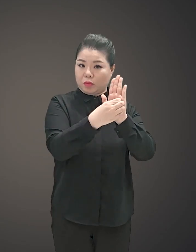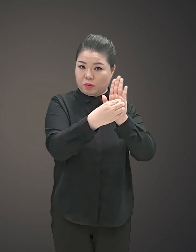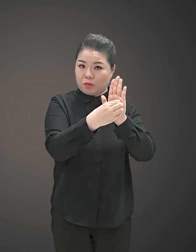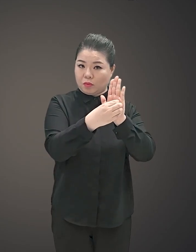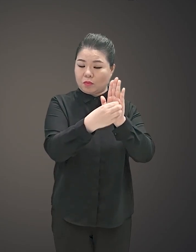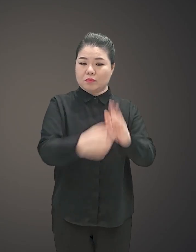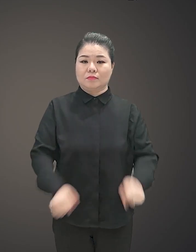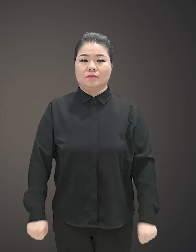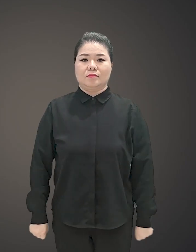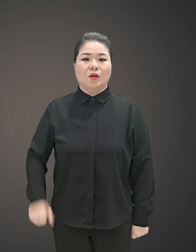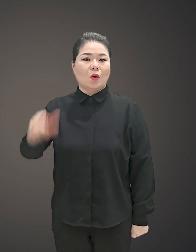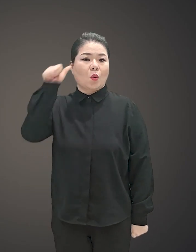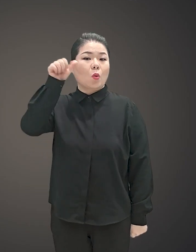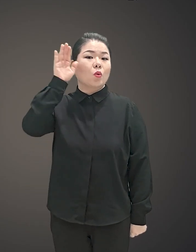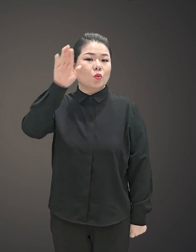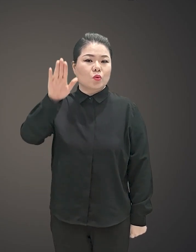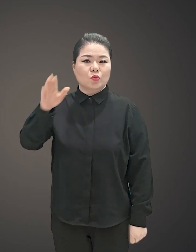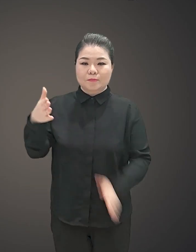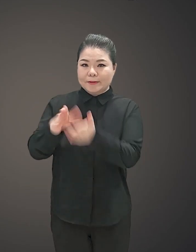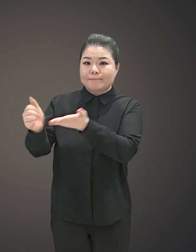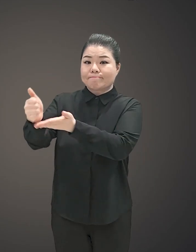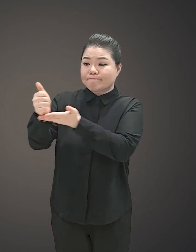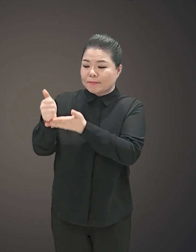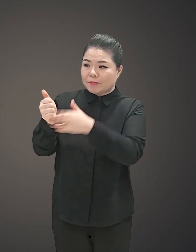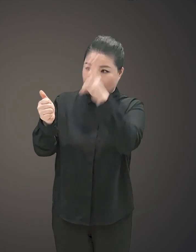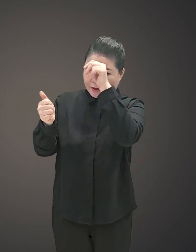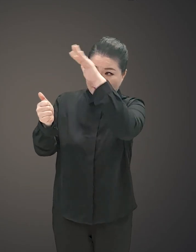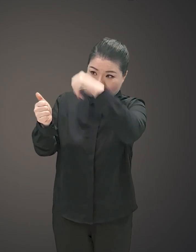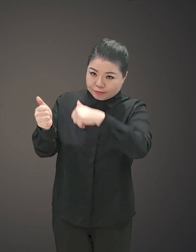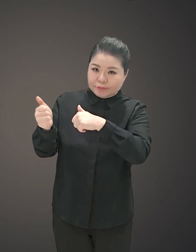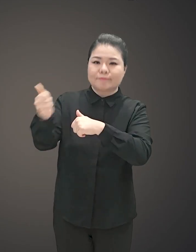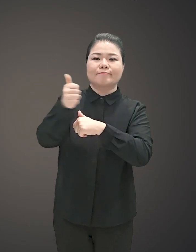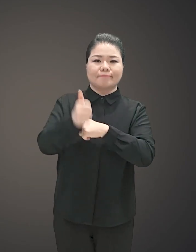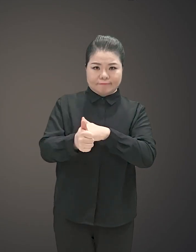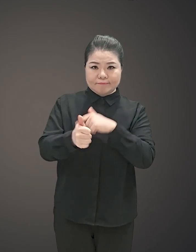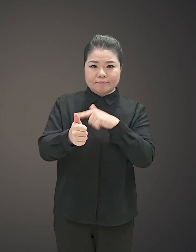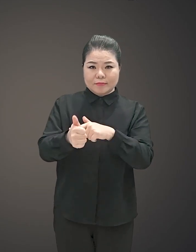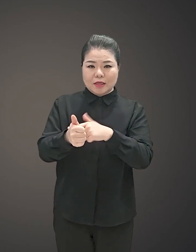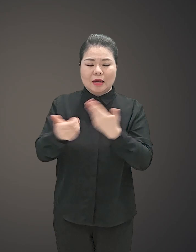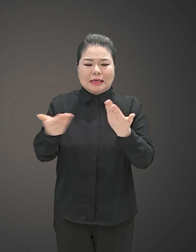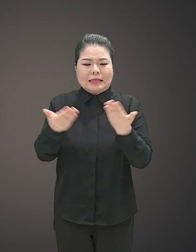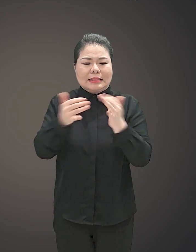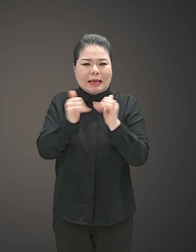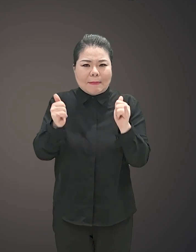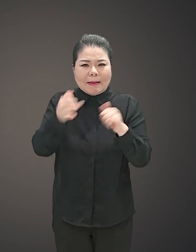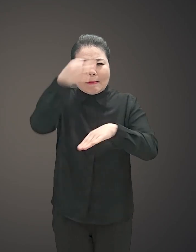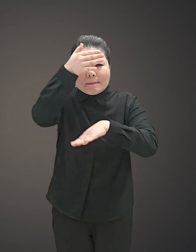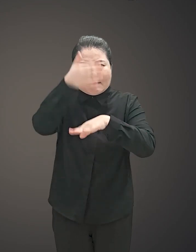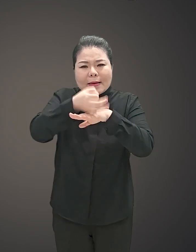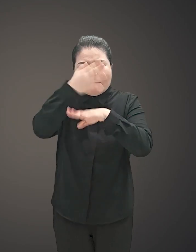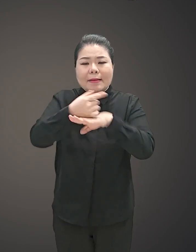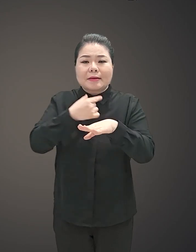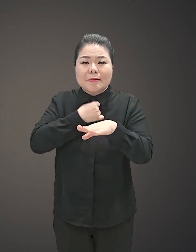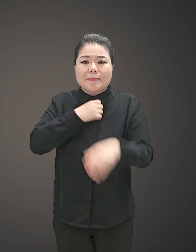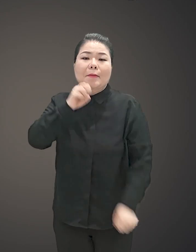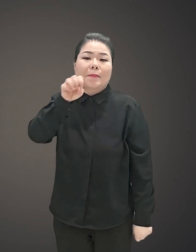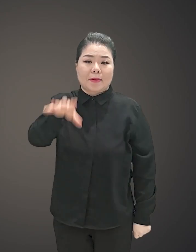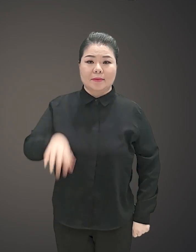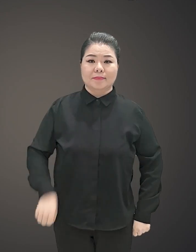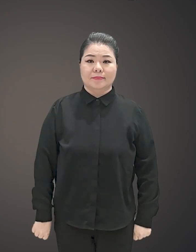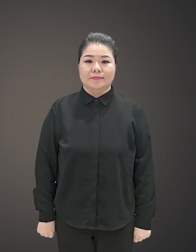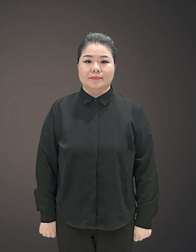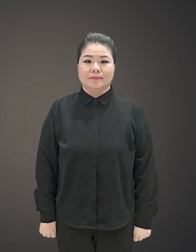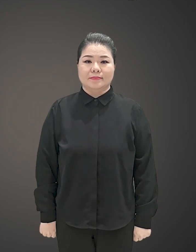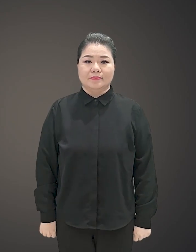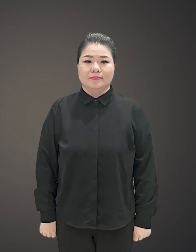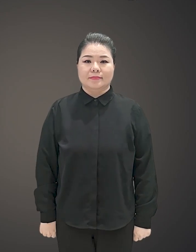메인 뉴스에 게재되었으며 5일 뒤 경찰서에 호출된 고객은 점원에게 미안하다며 사과하고 싶다고